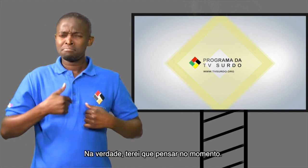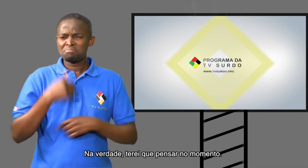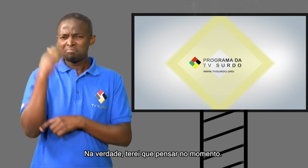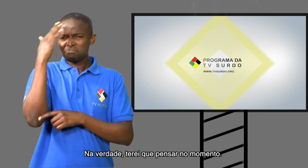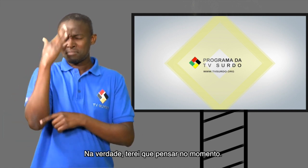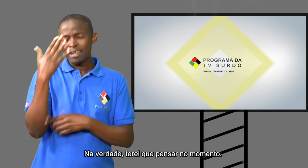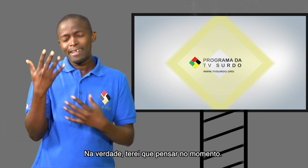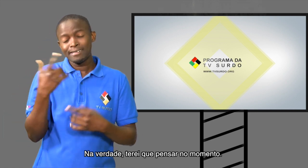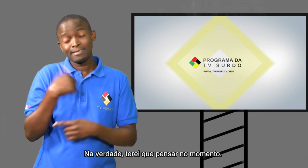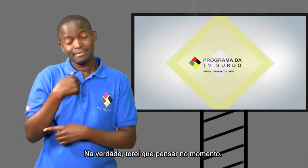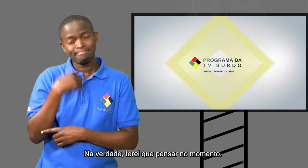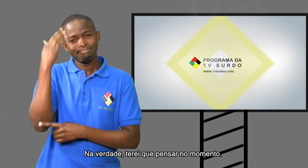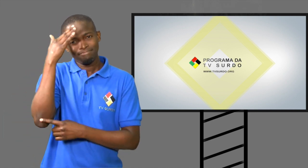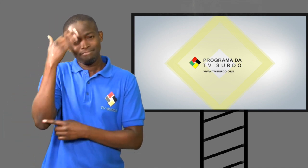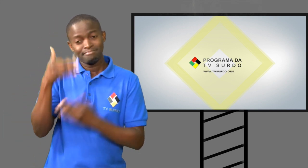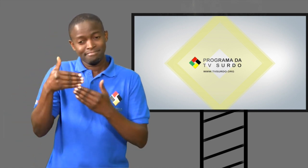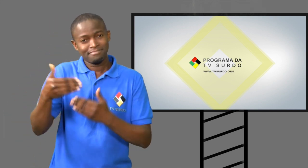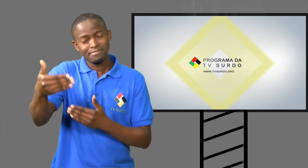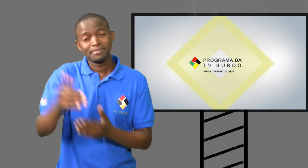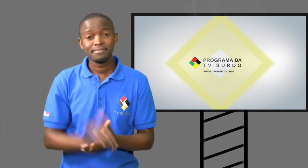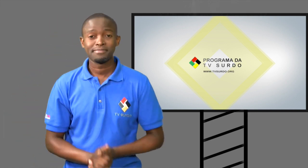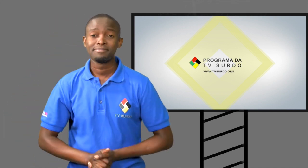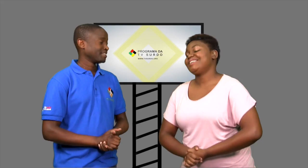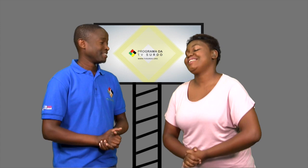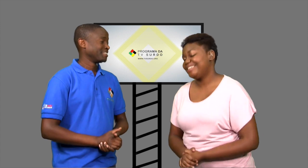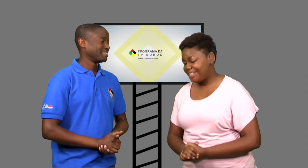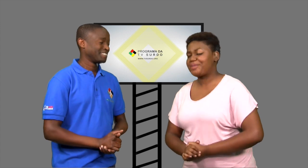que pensar no momento.